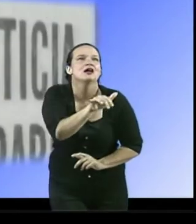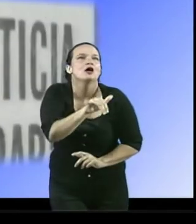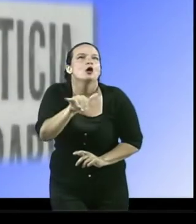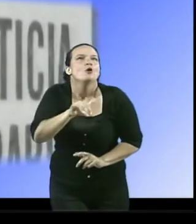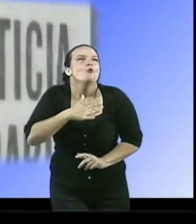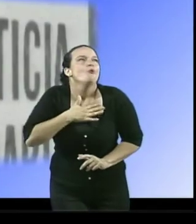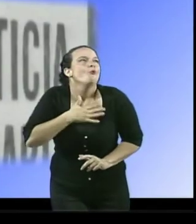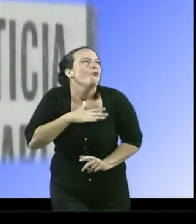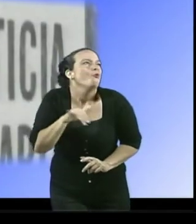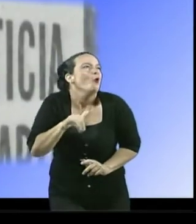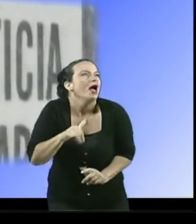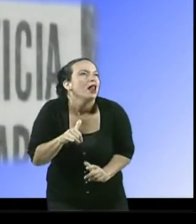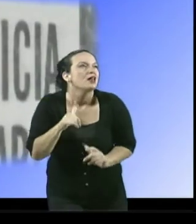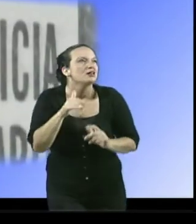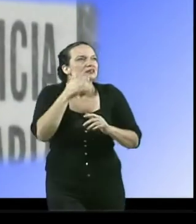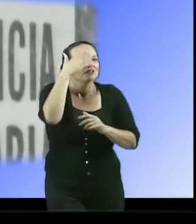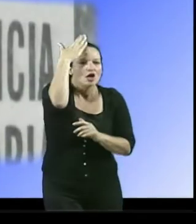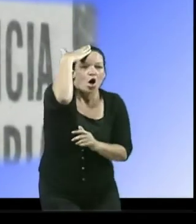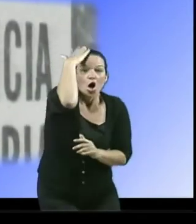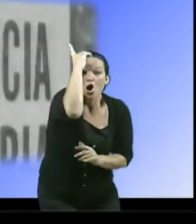así como lo fui